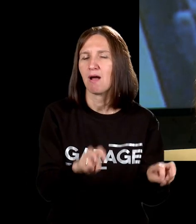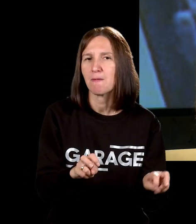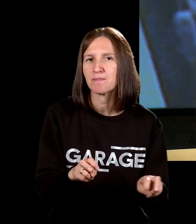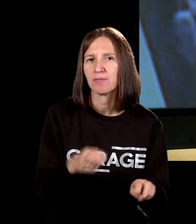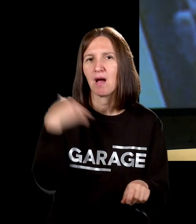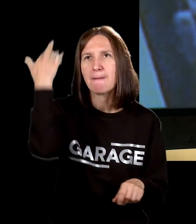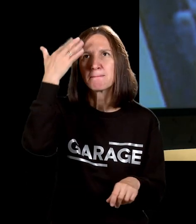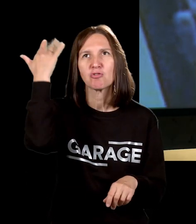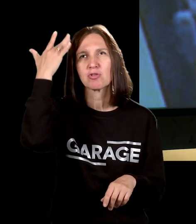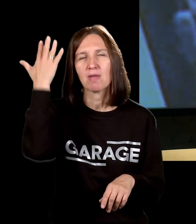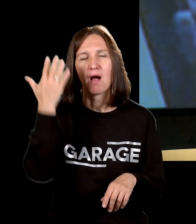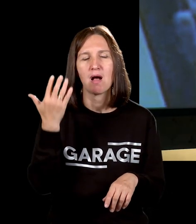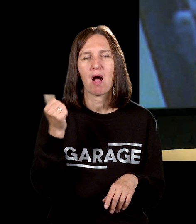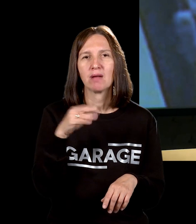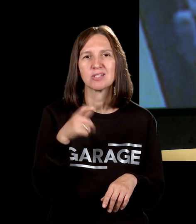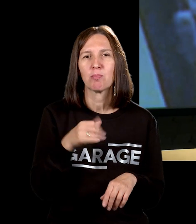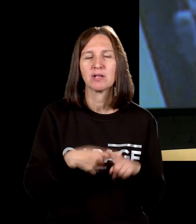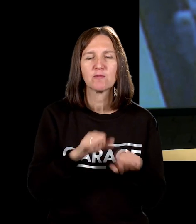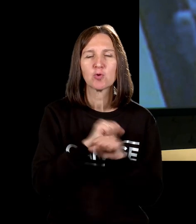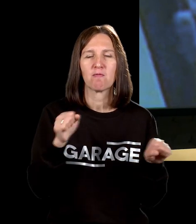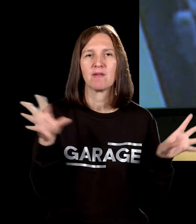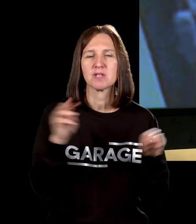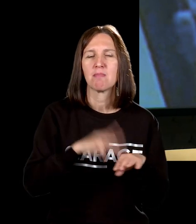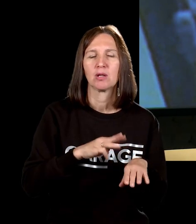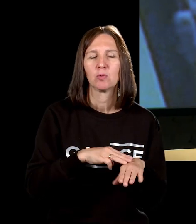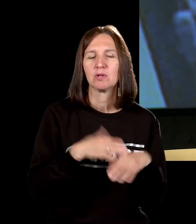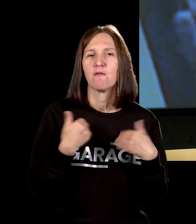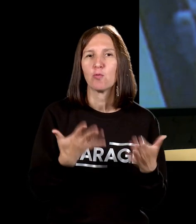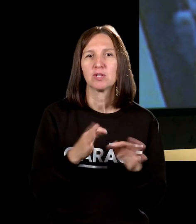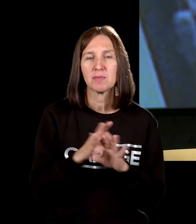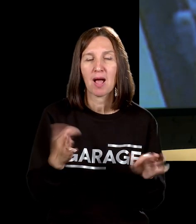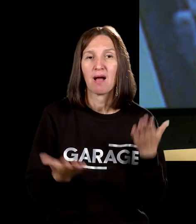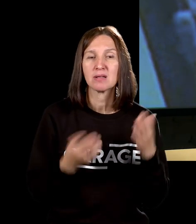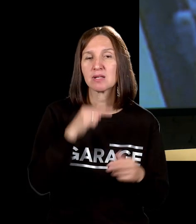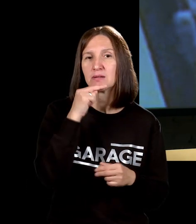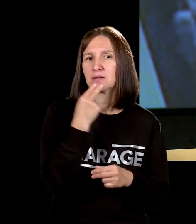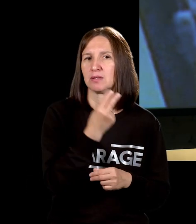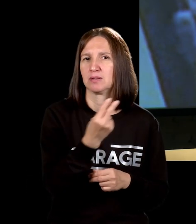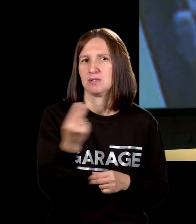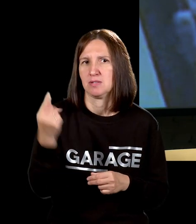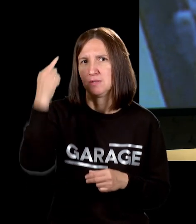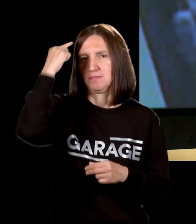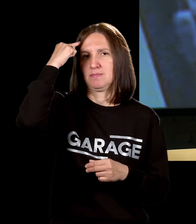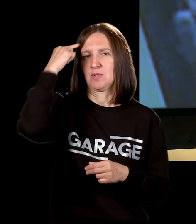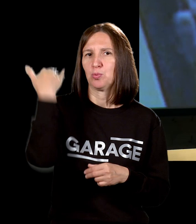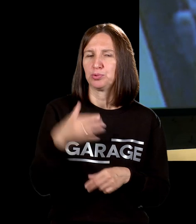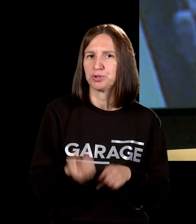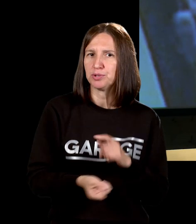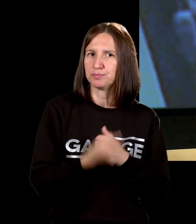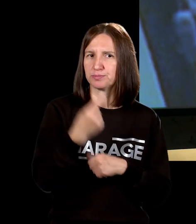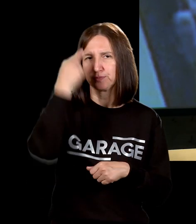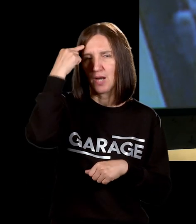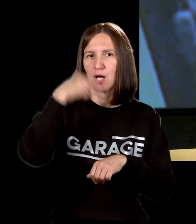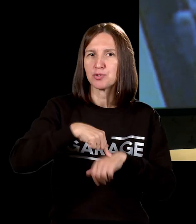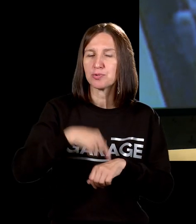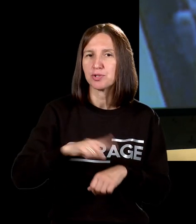все Макдональдсы, там все замечательно. И потом в какой-то момент ты себя ловишь на ощущение, что тебе как-то